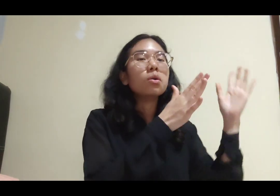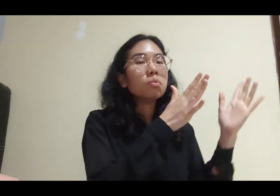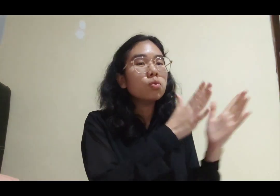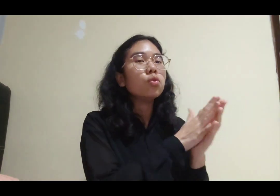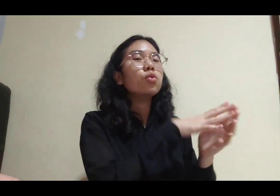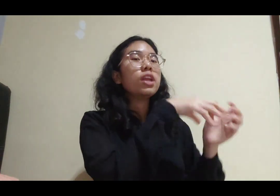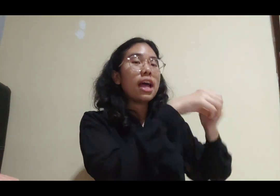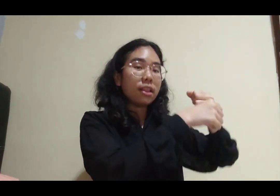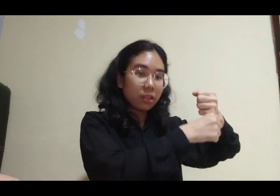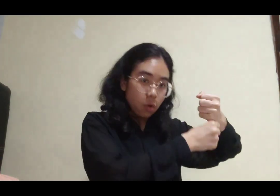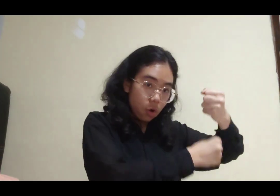Gadamu dan